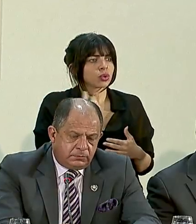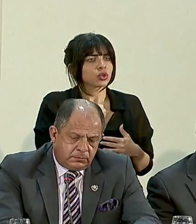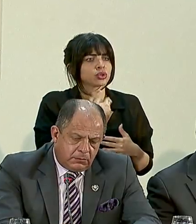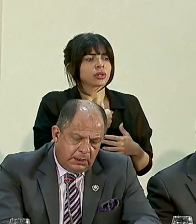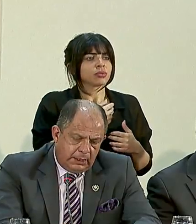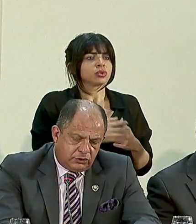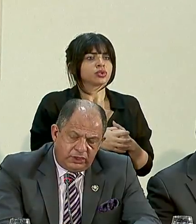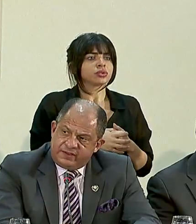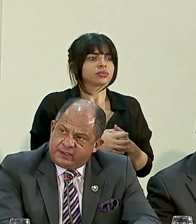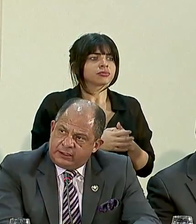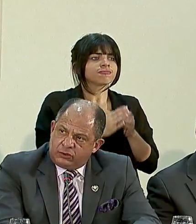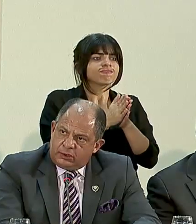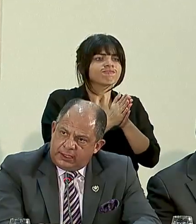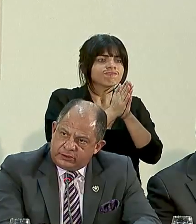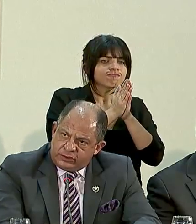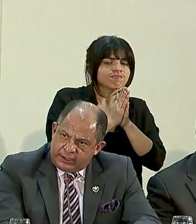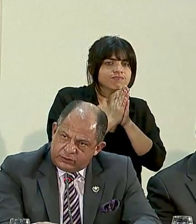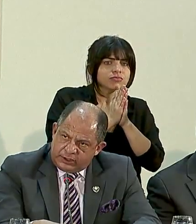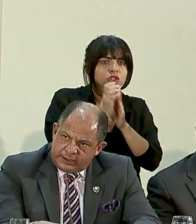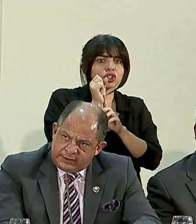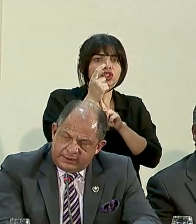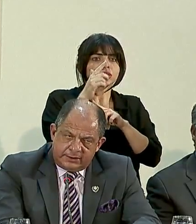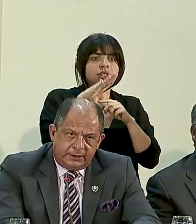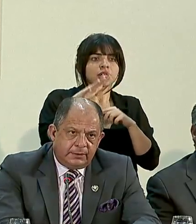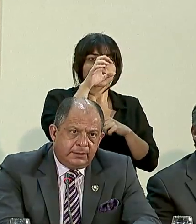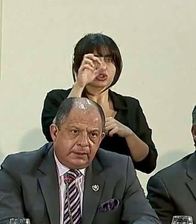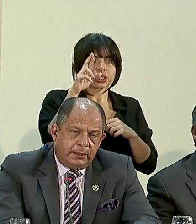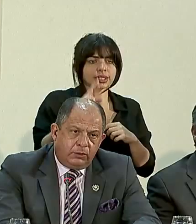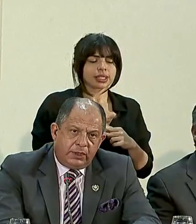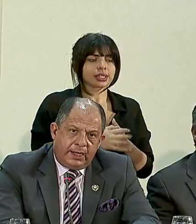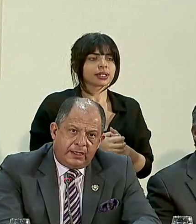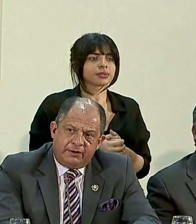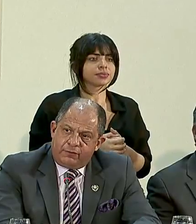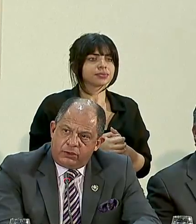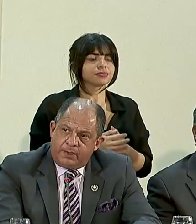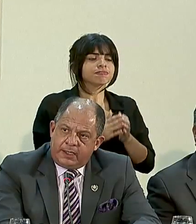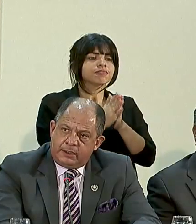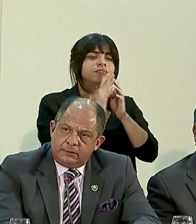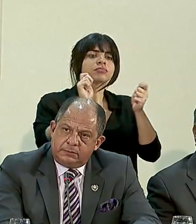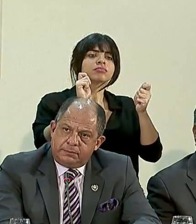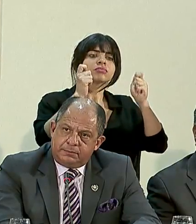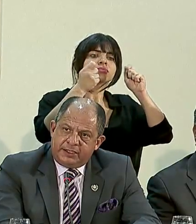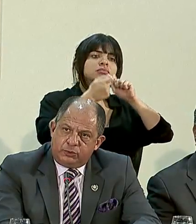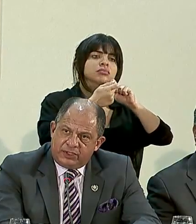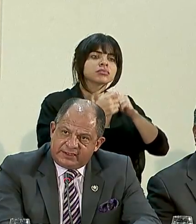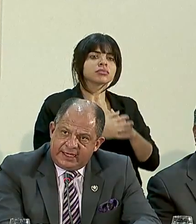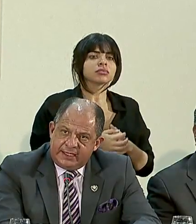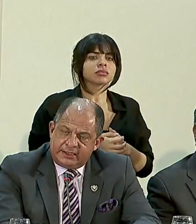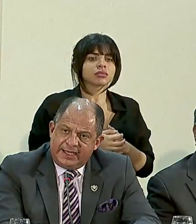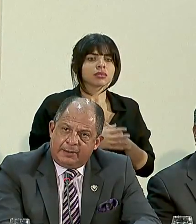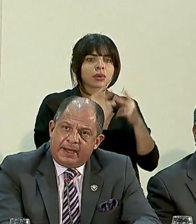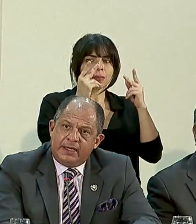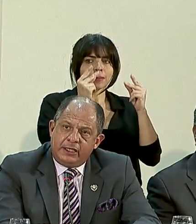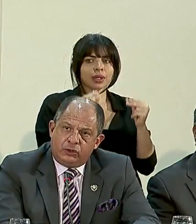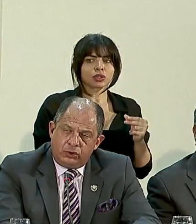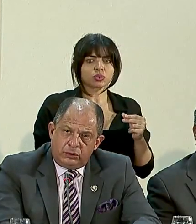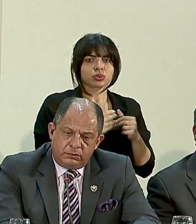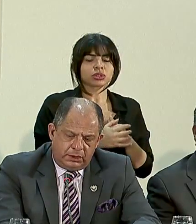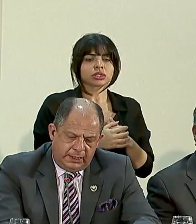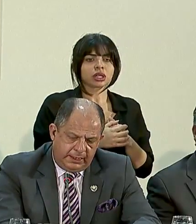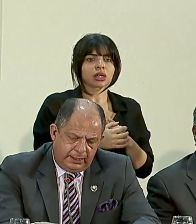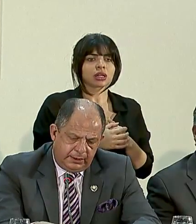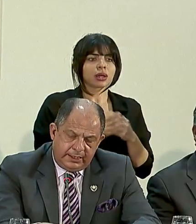estamos solicitando a la sociedad costarricense una reforma presupuestaria de la